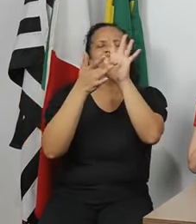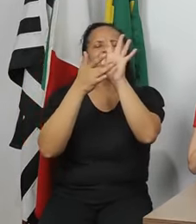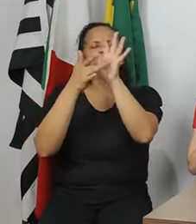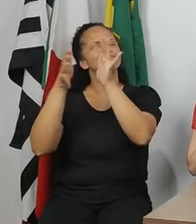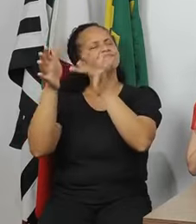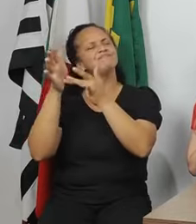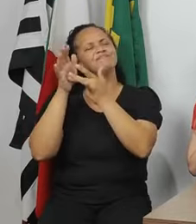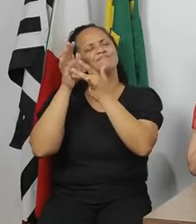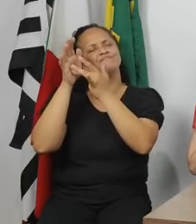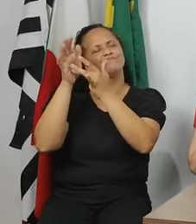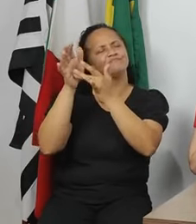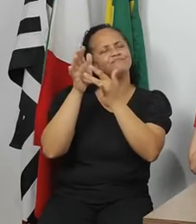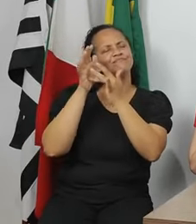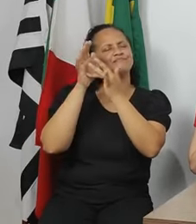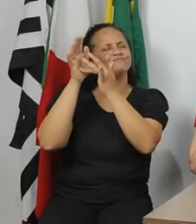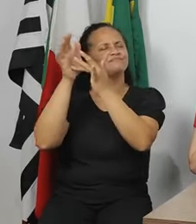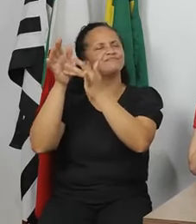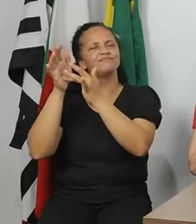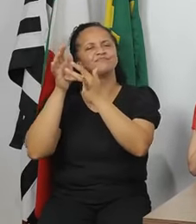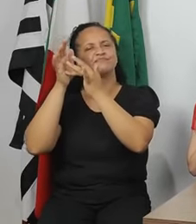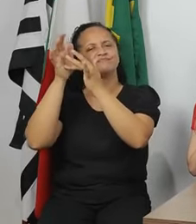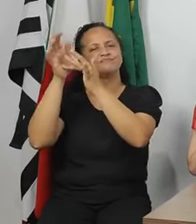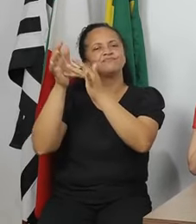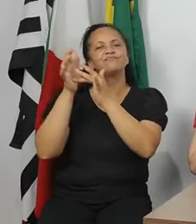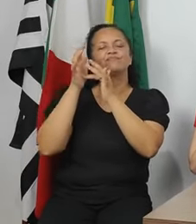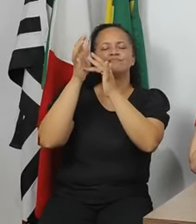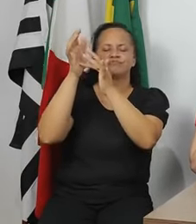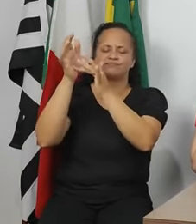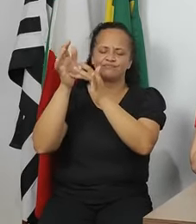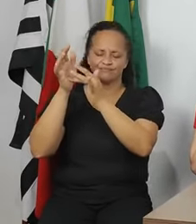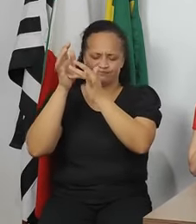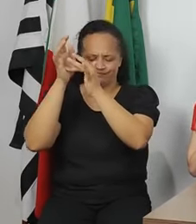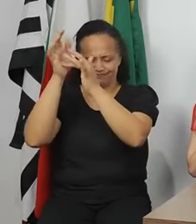e ao poder